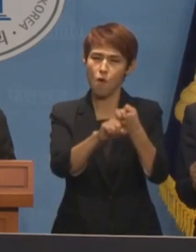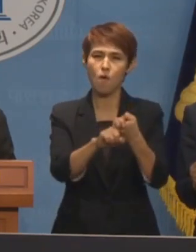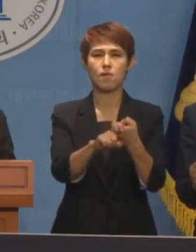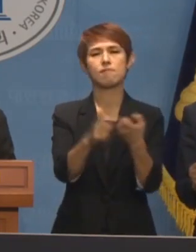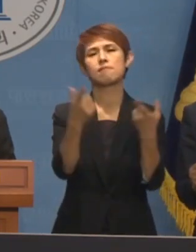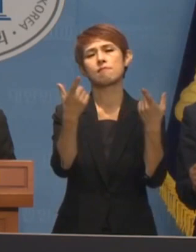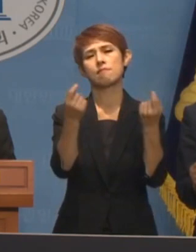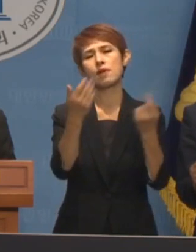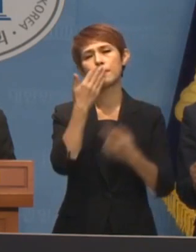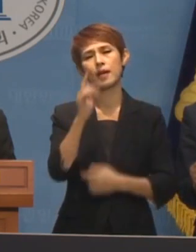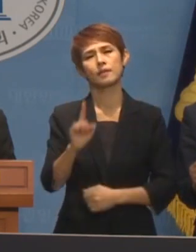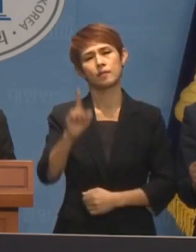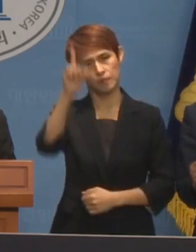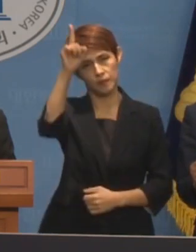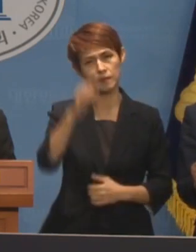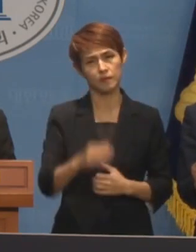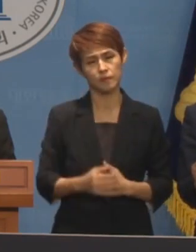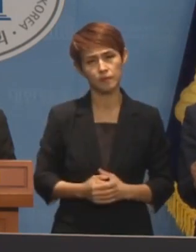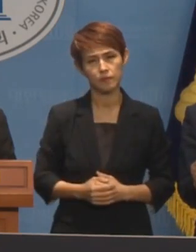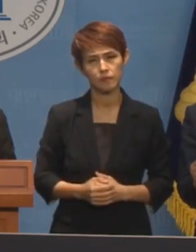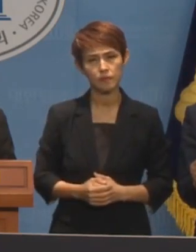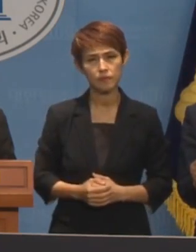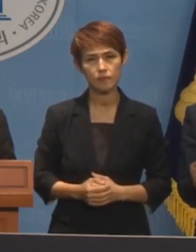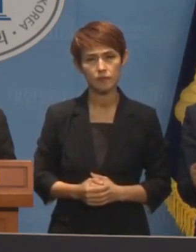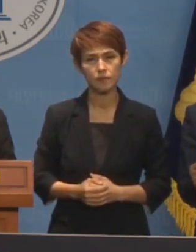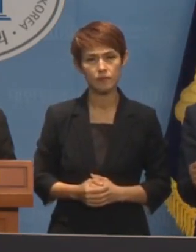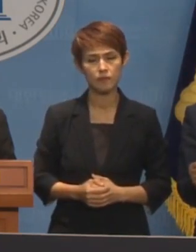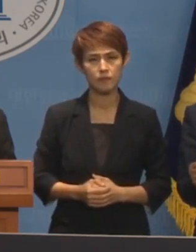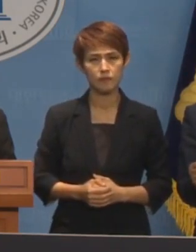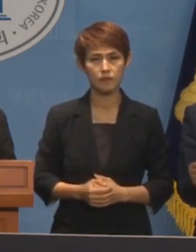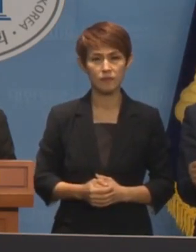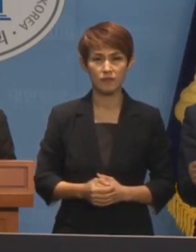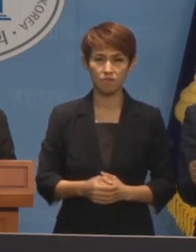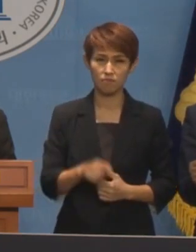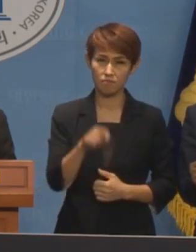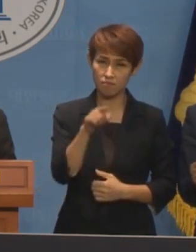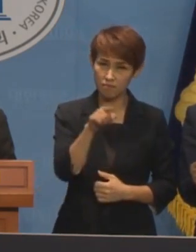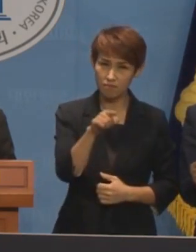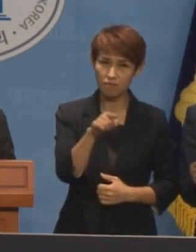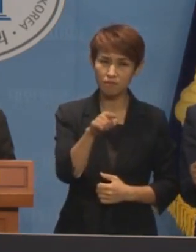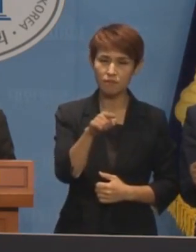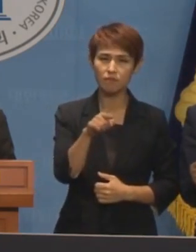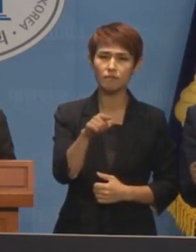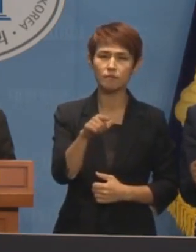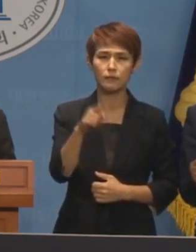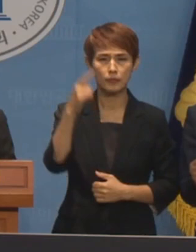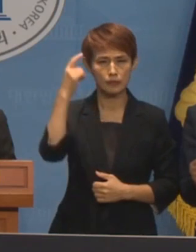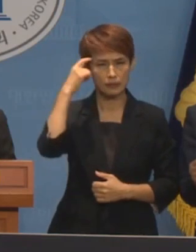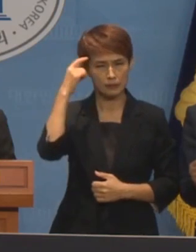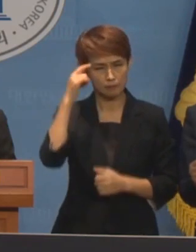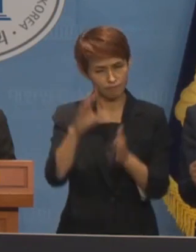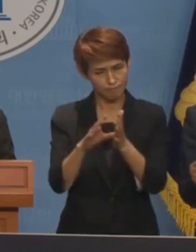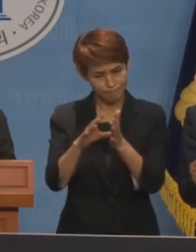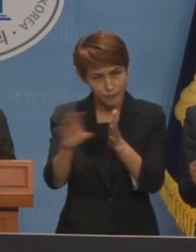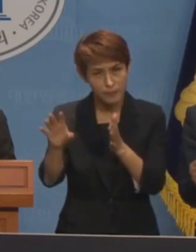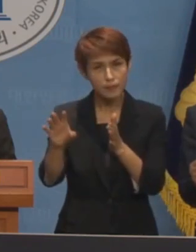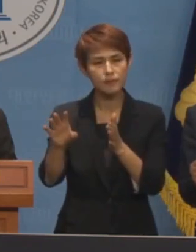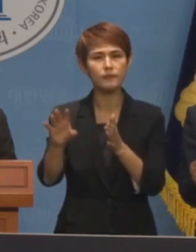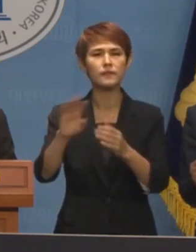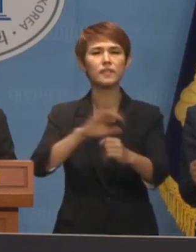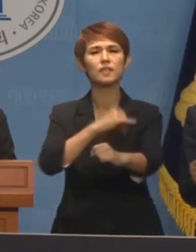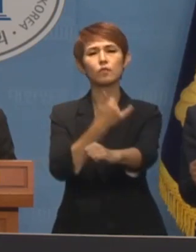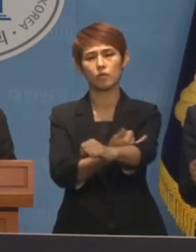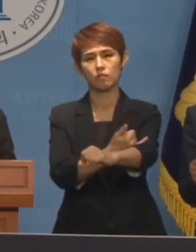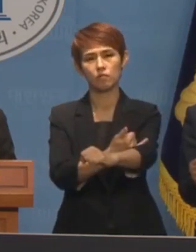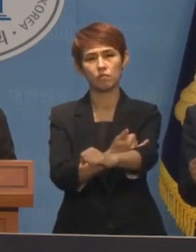매국노가 될 가능성이 농후한 인물이다. 이러한 변질 타락했으며 편향적이고 잘못된 인권,